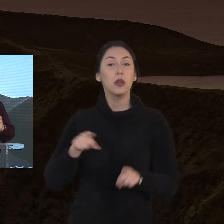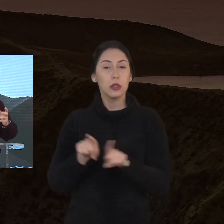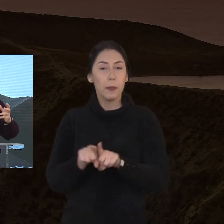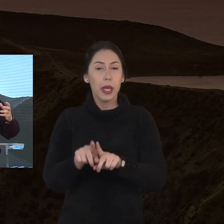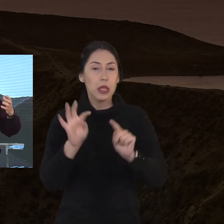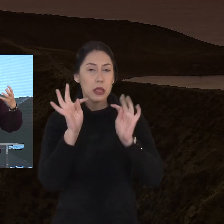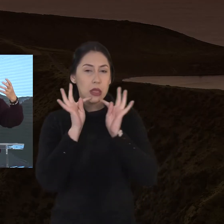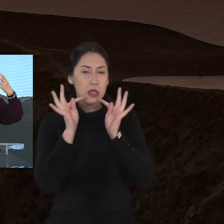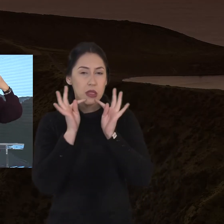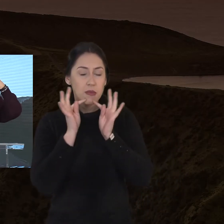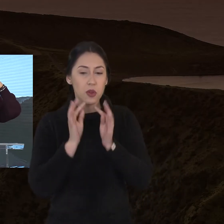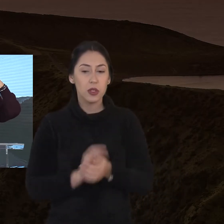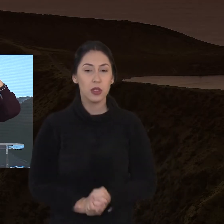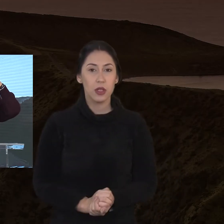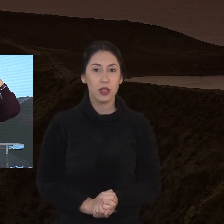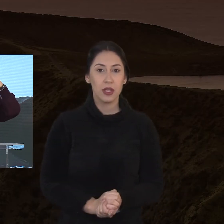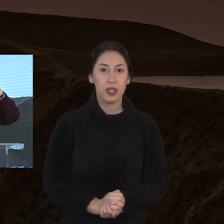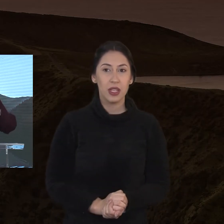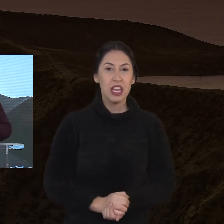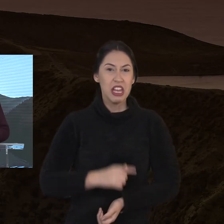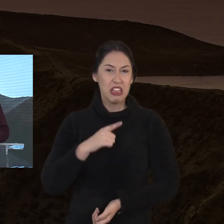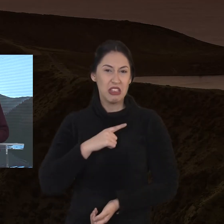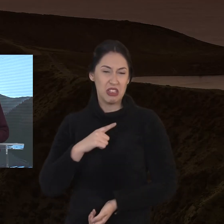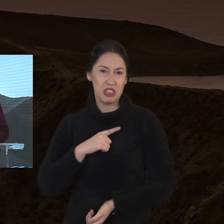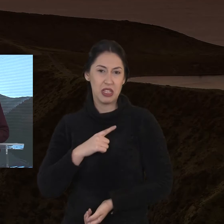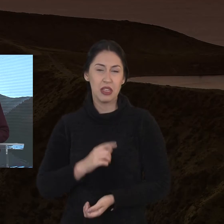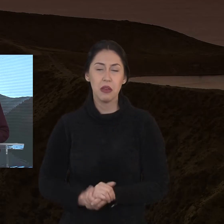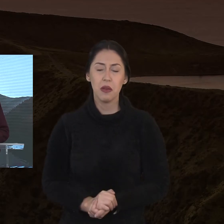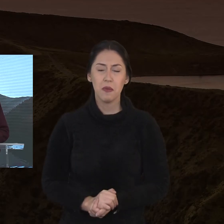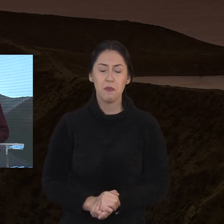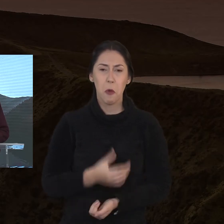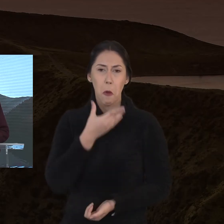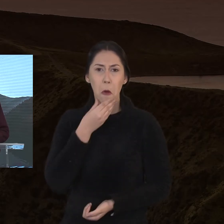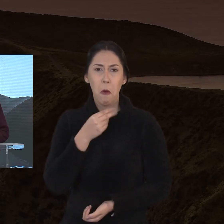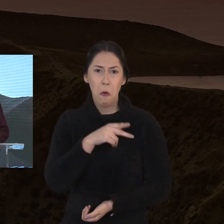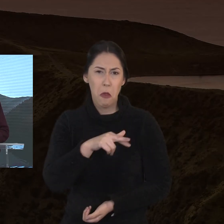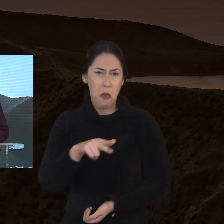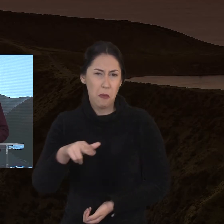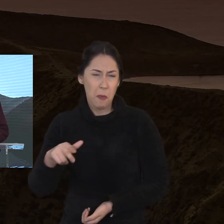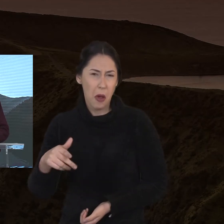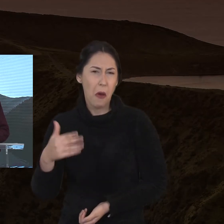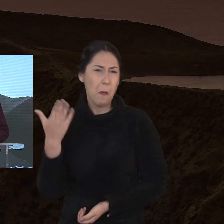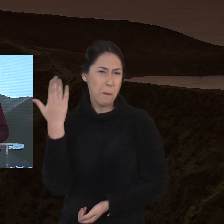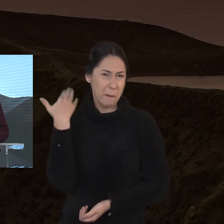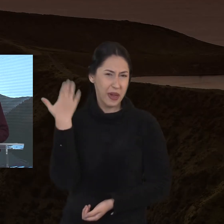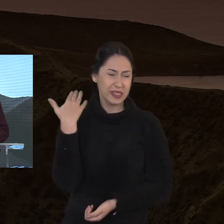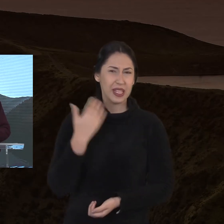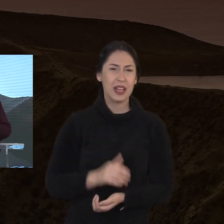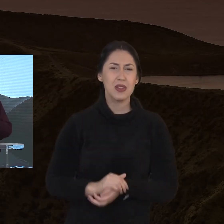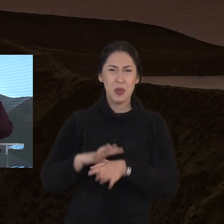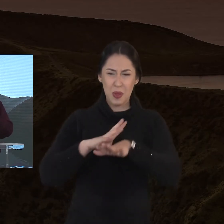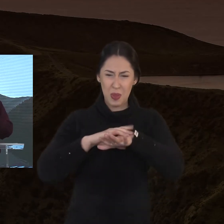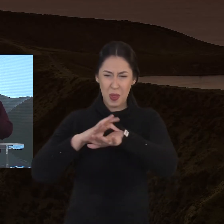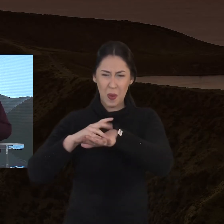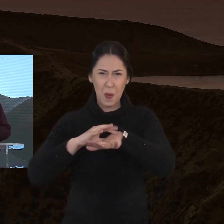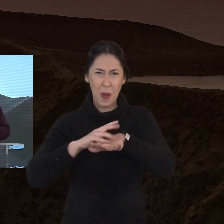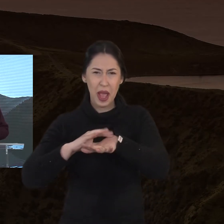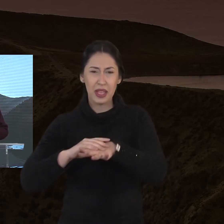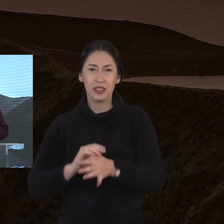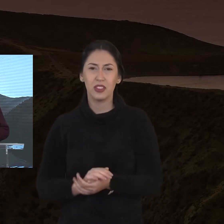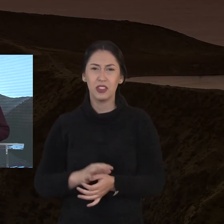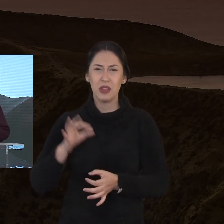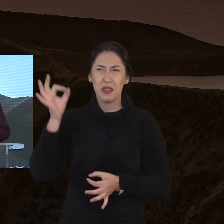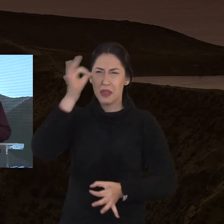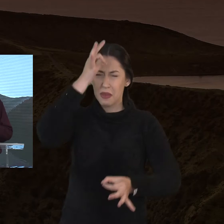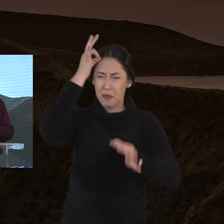e que muitas larvas na cabeça do tempo do comunismo o e toda vez que queria